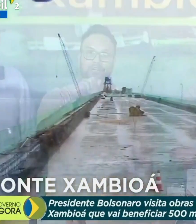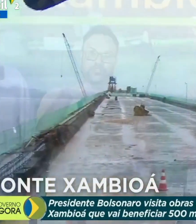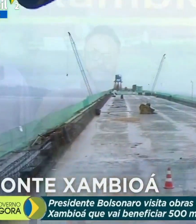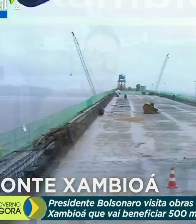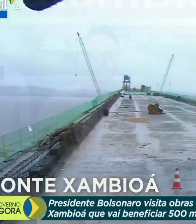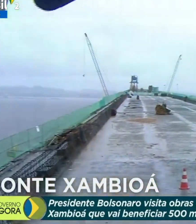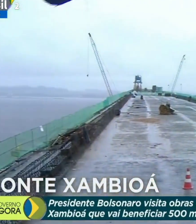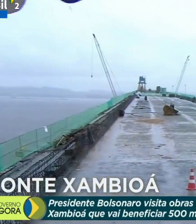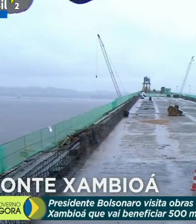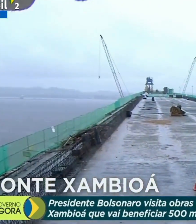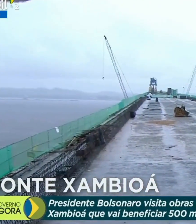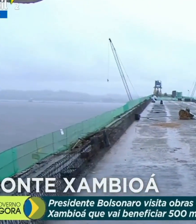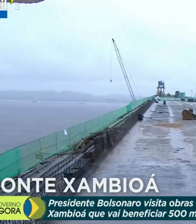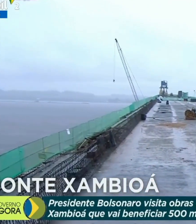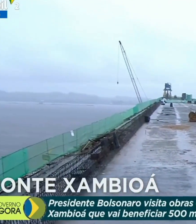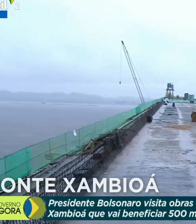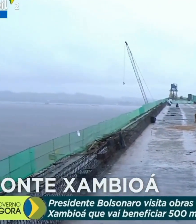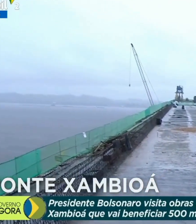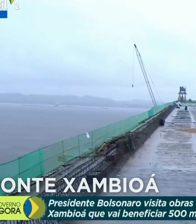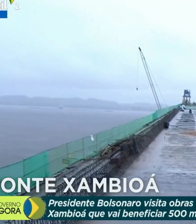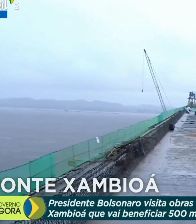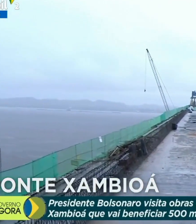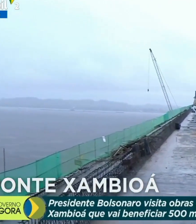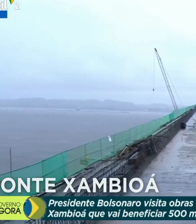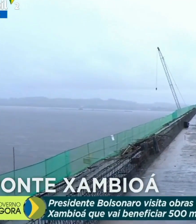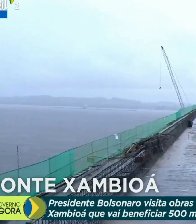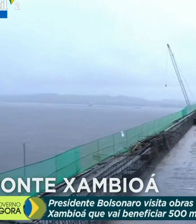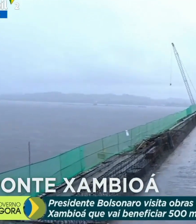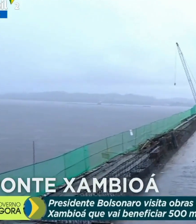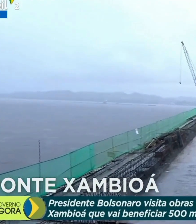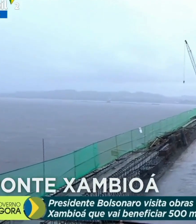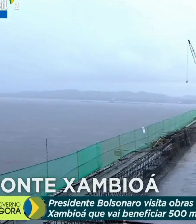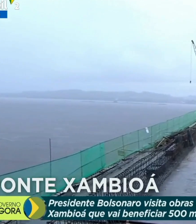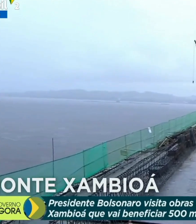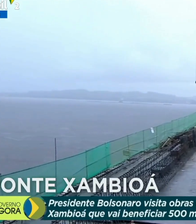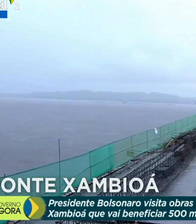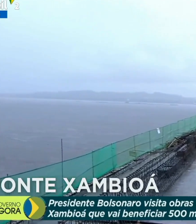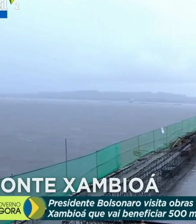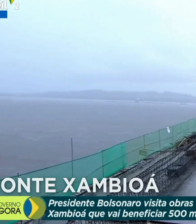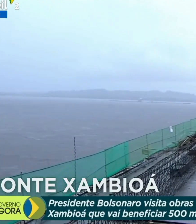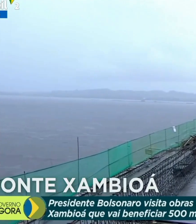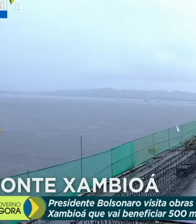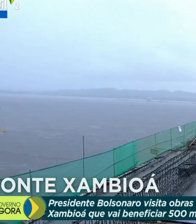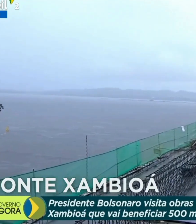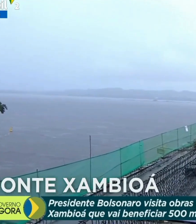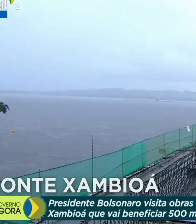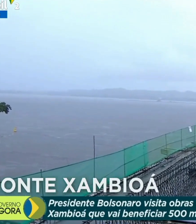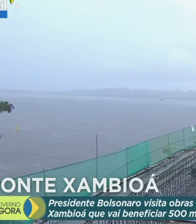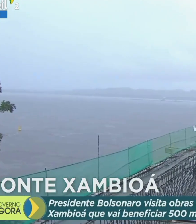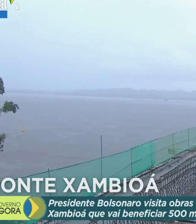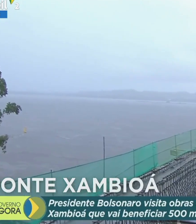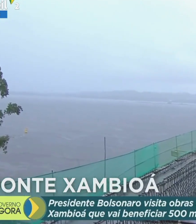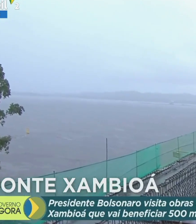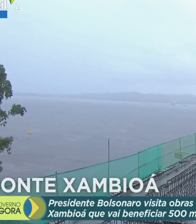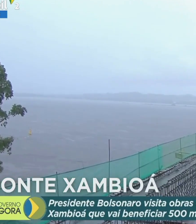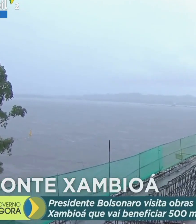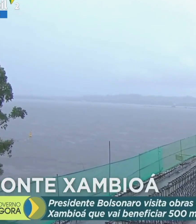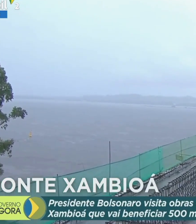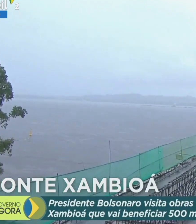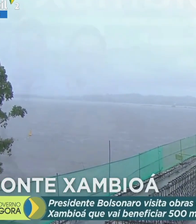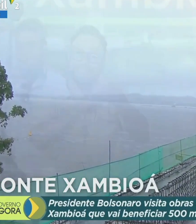Outros que no passado se vangloriavam de defender o povo, na verdade, nada